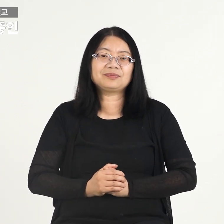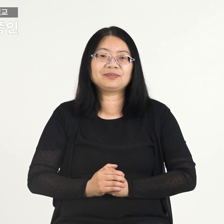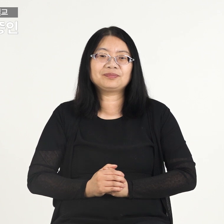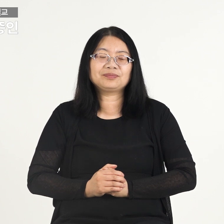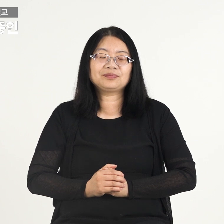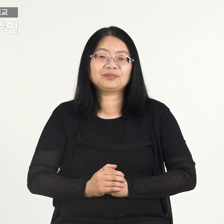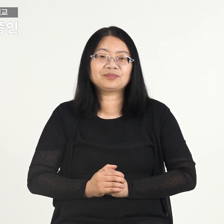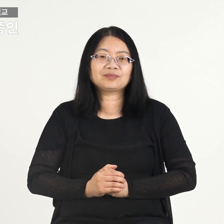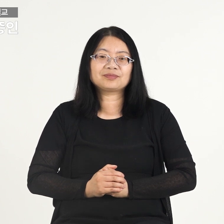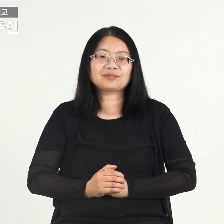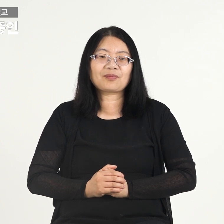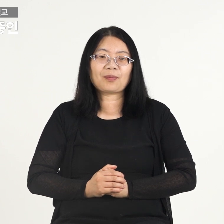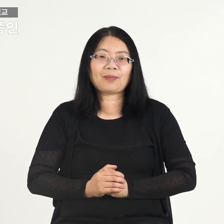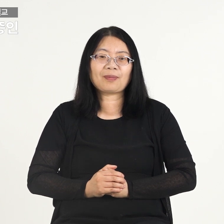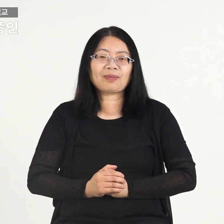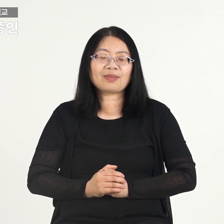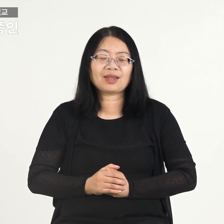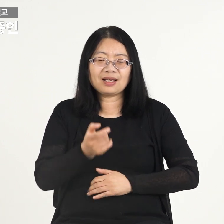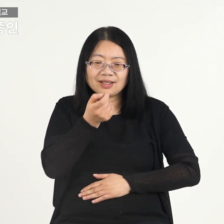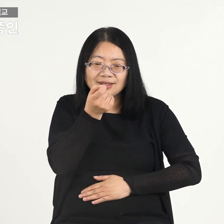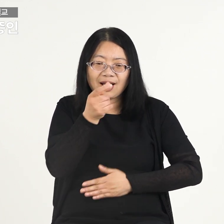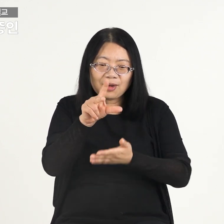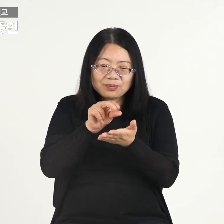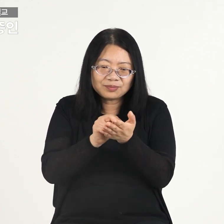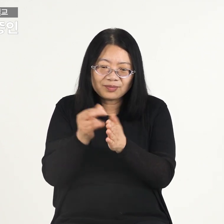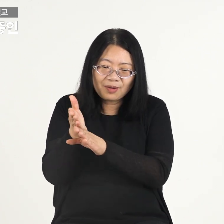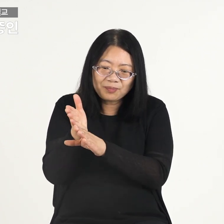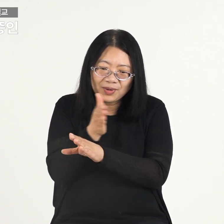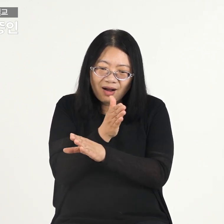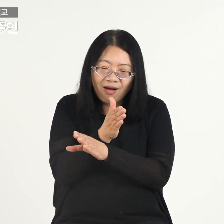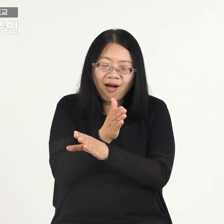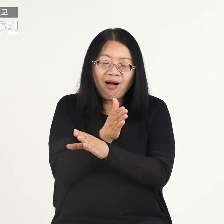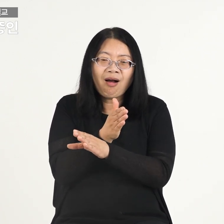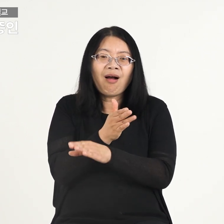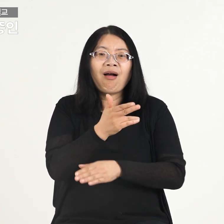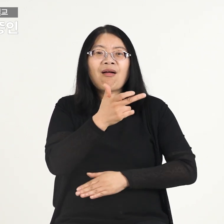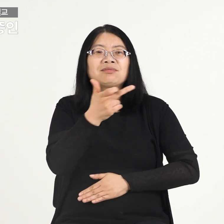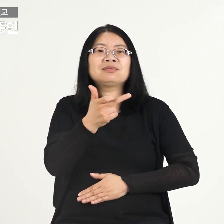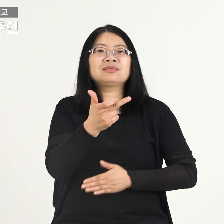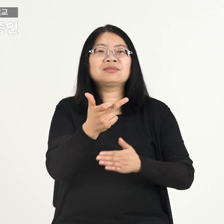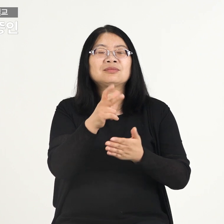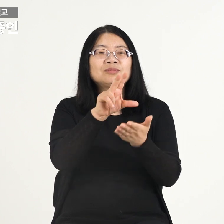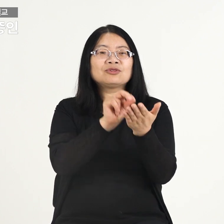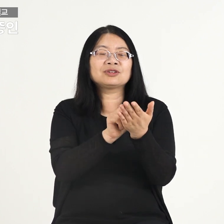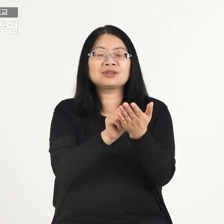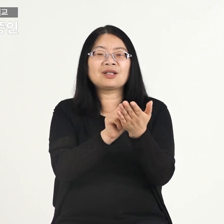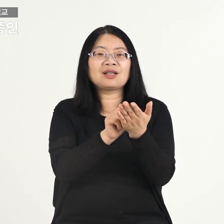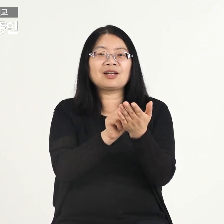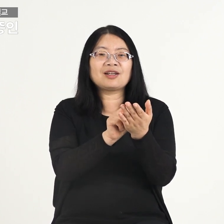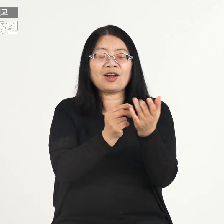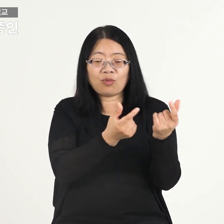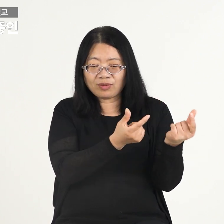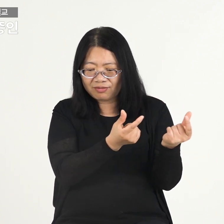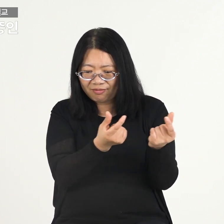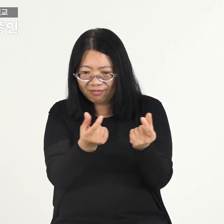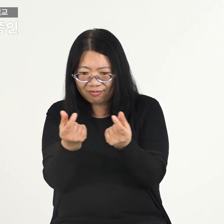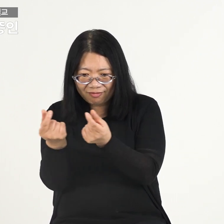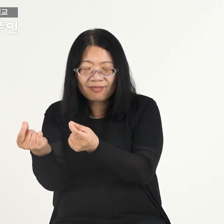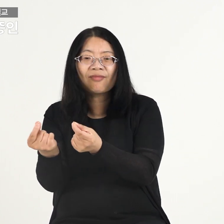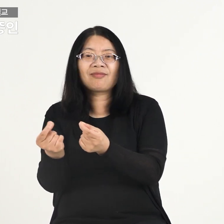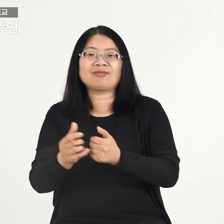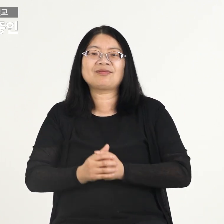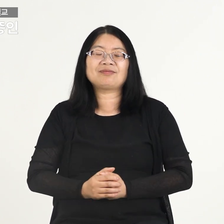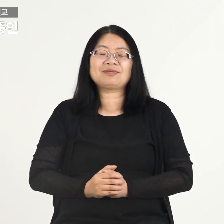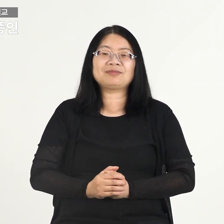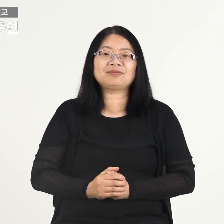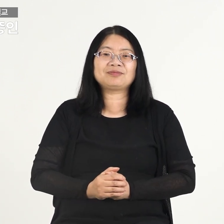그것은 작은 문제에서부터 엄청나게 큰 일에 이르기까지 어느